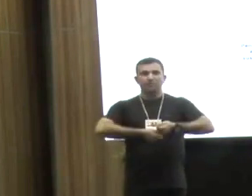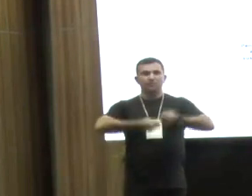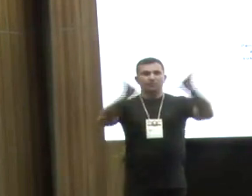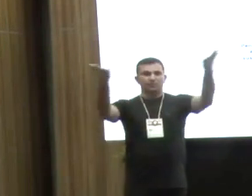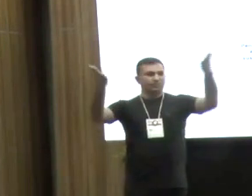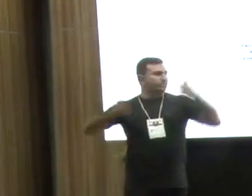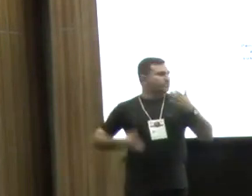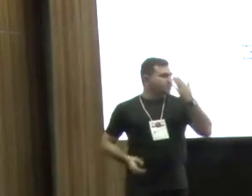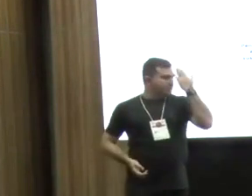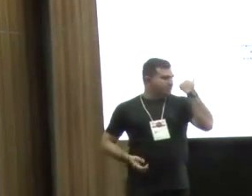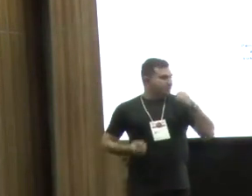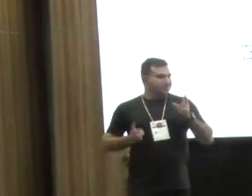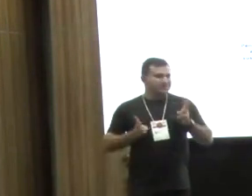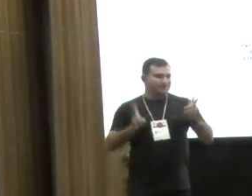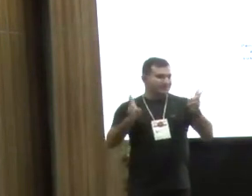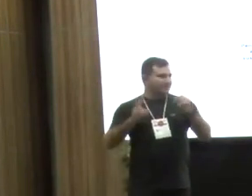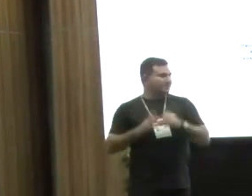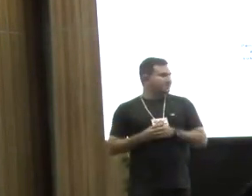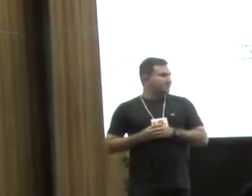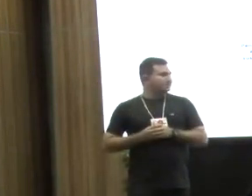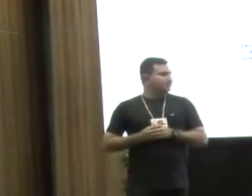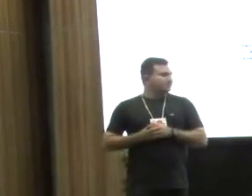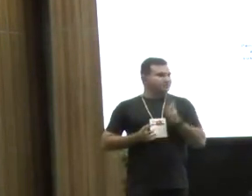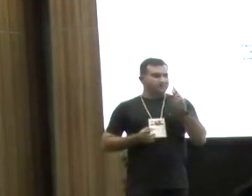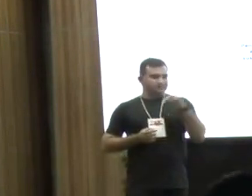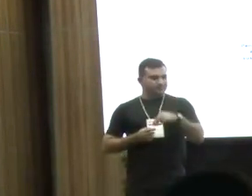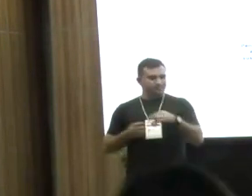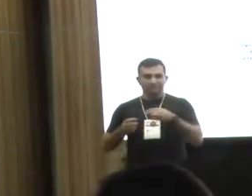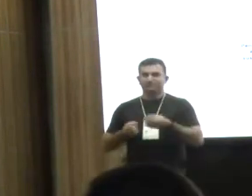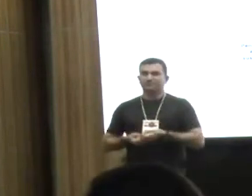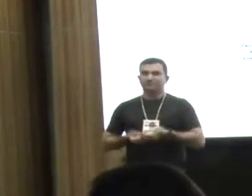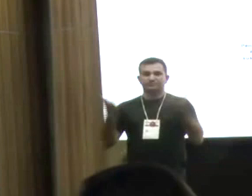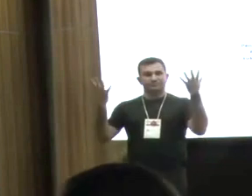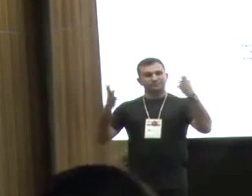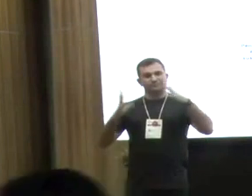Eu sempre soube disso, ia ser do Rio Grande do Norte para o mundo.